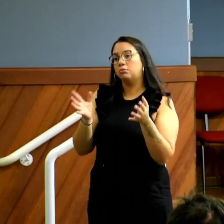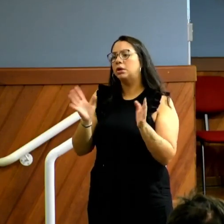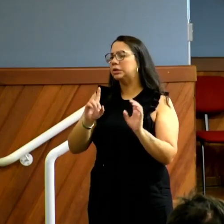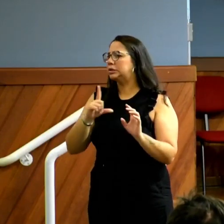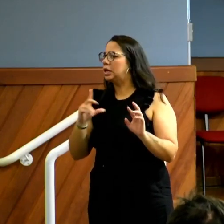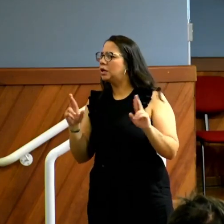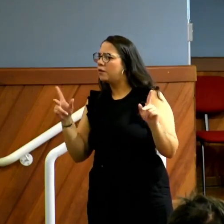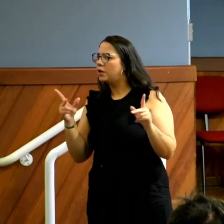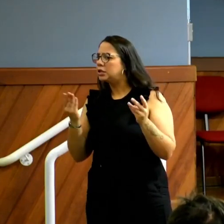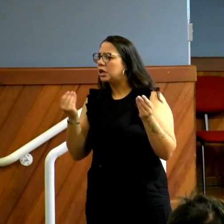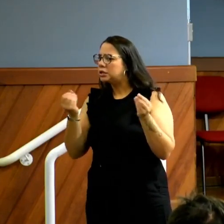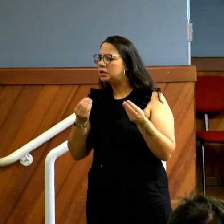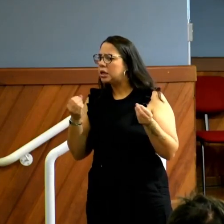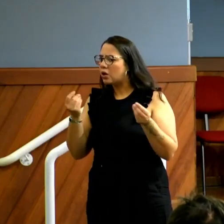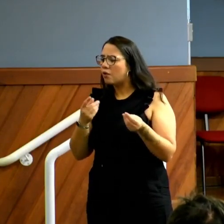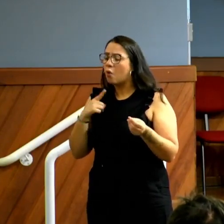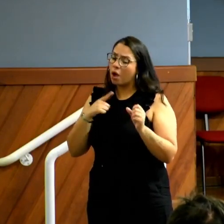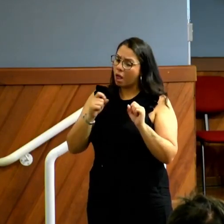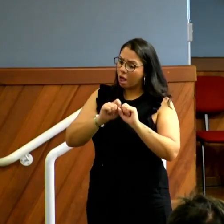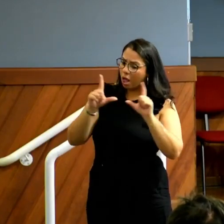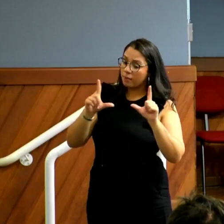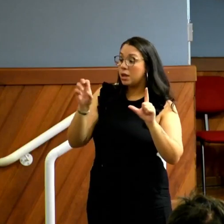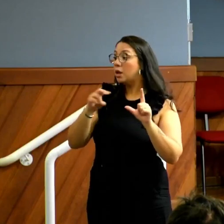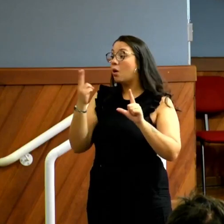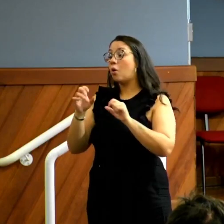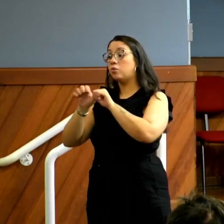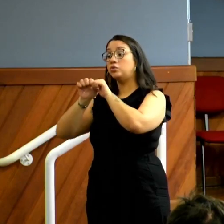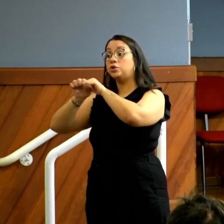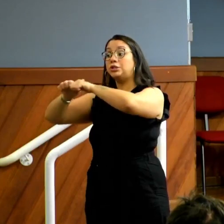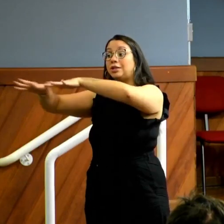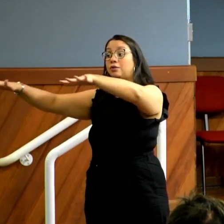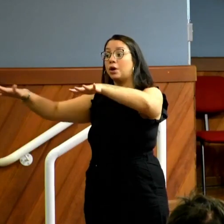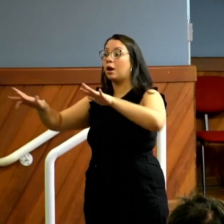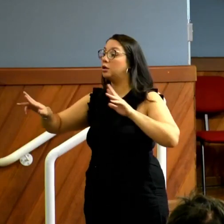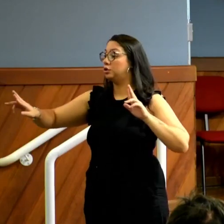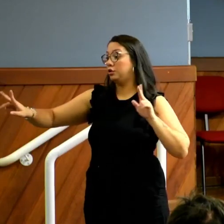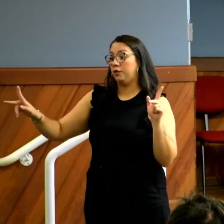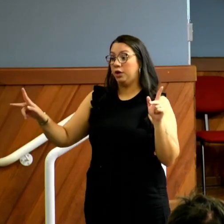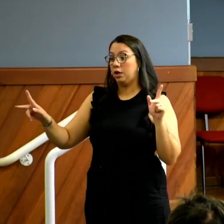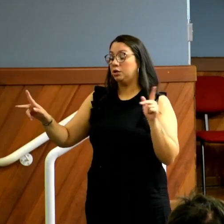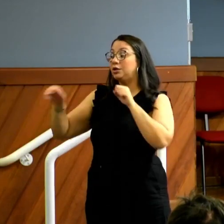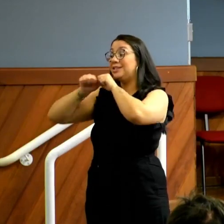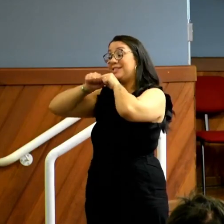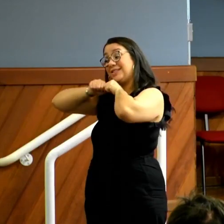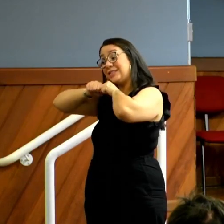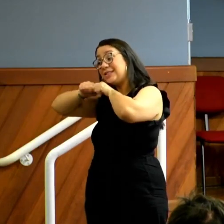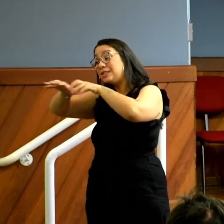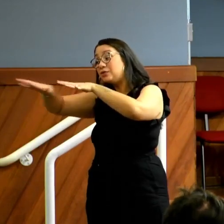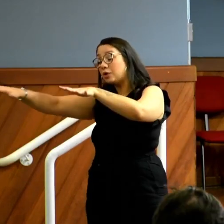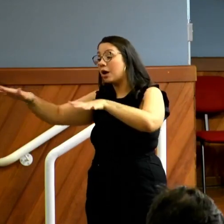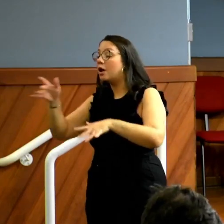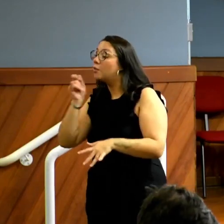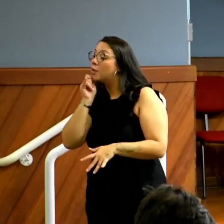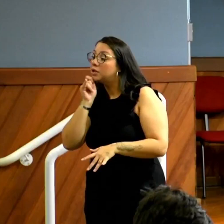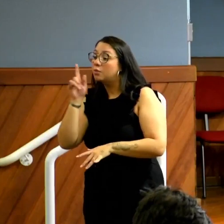diferença. Uma coisa é dar acesso, outra coisa é divulgar. São coisas diferentes. E divulgar é colocar, por exemplo,